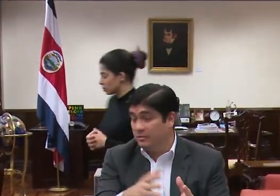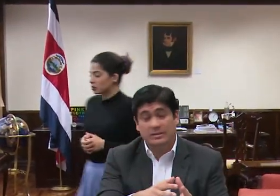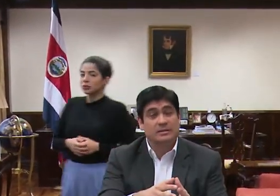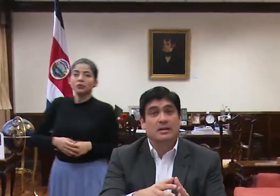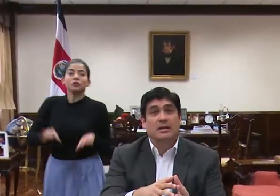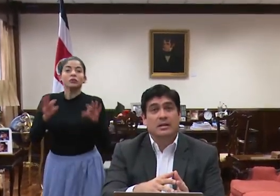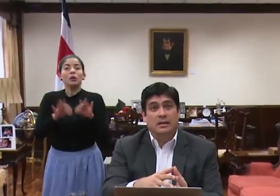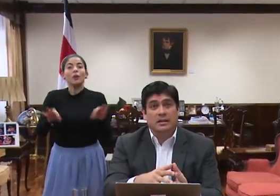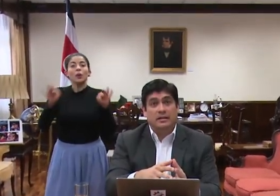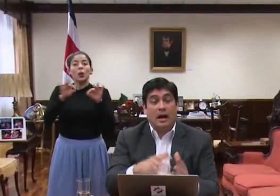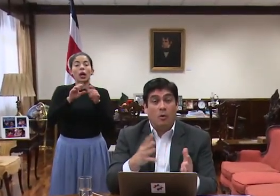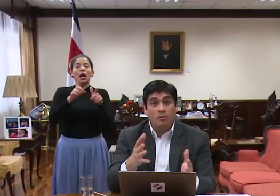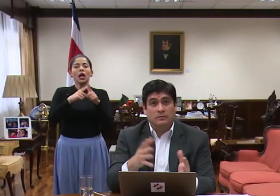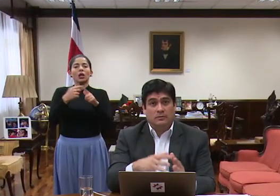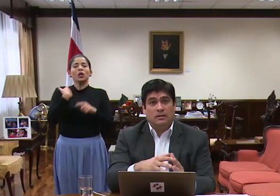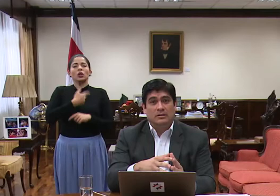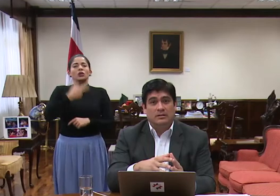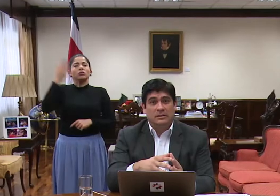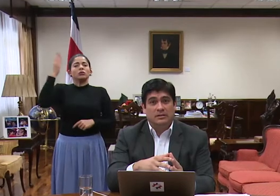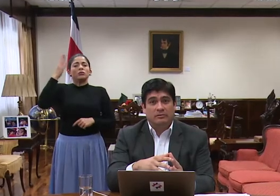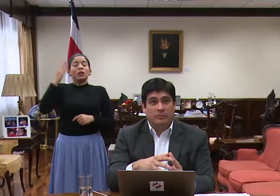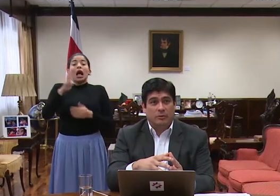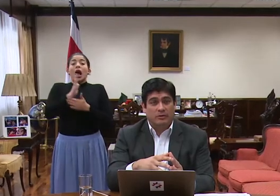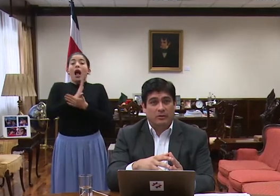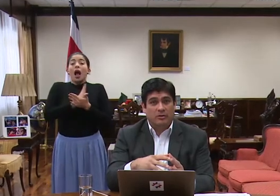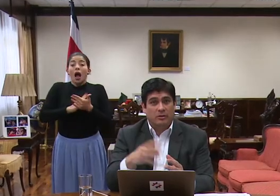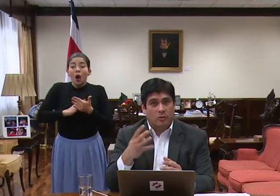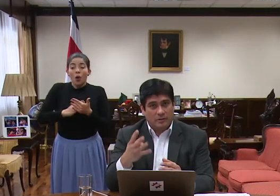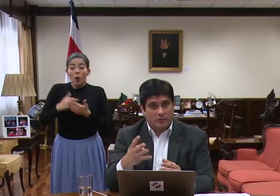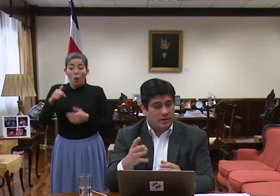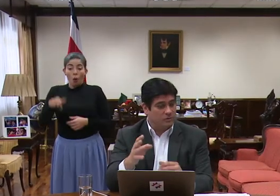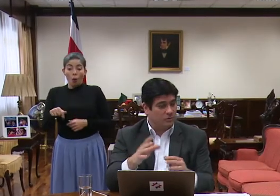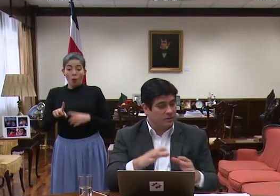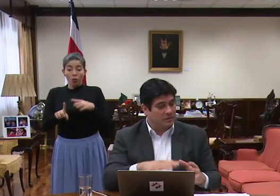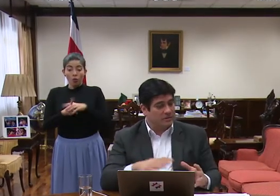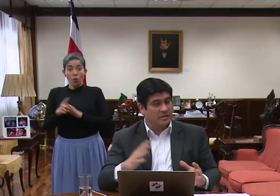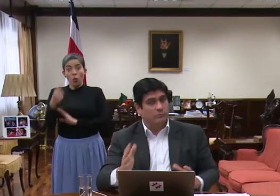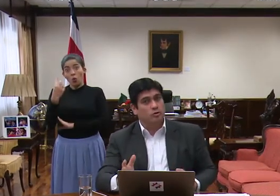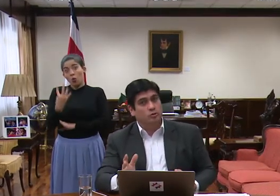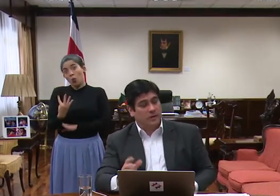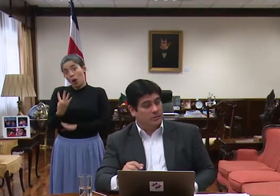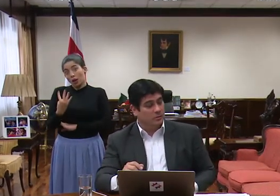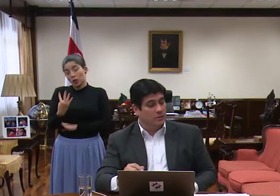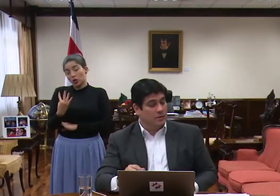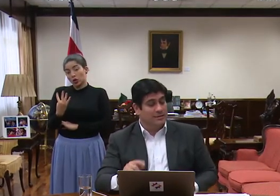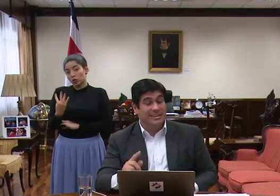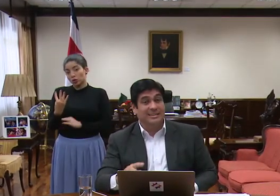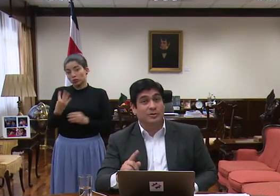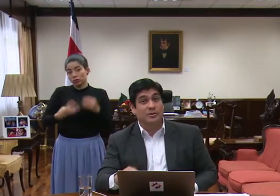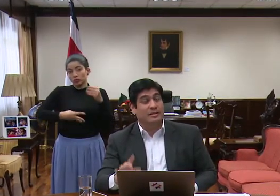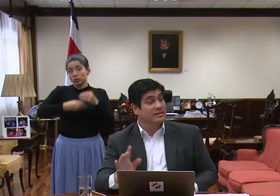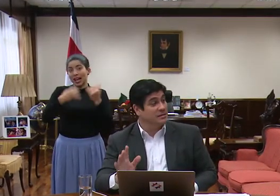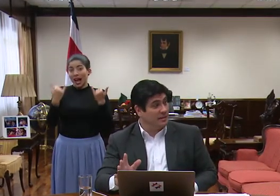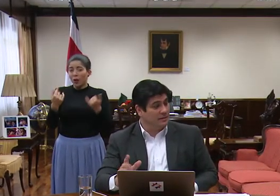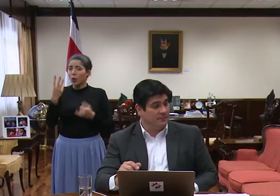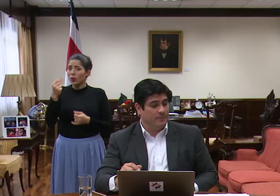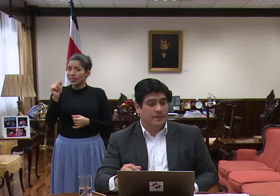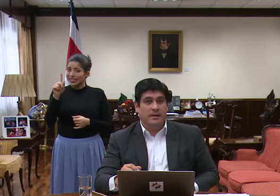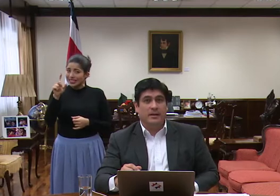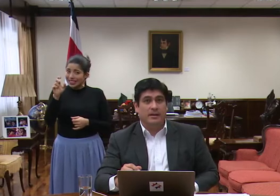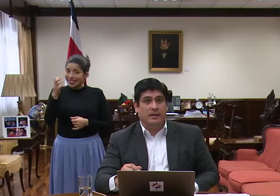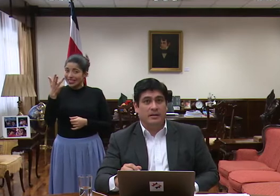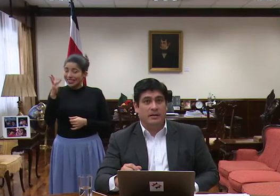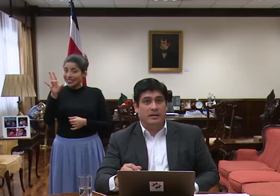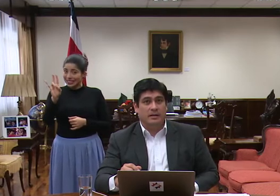repetido es, aún si se reportan hoy cuatro casos que ya estaríamos sumando 117,